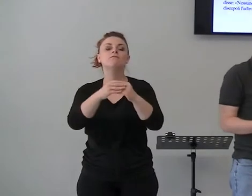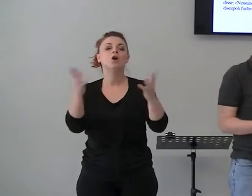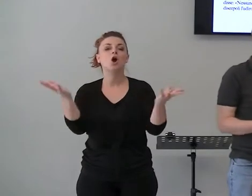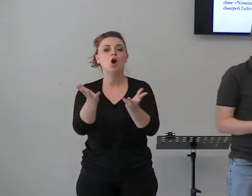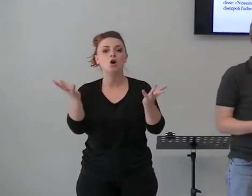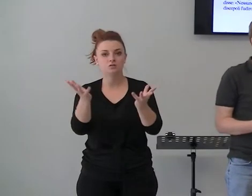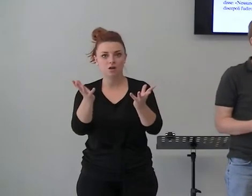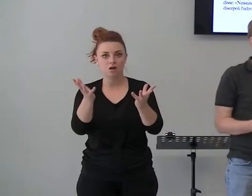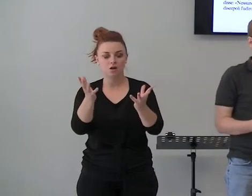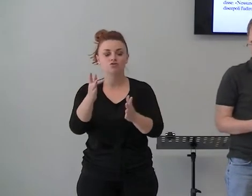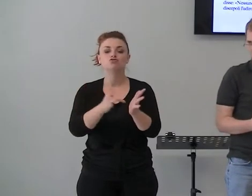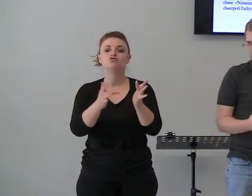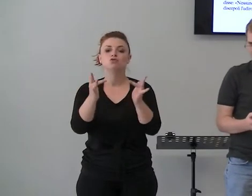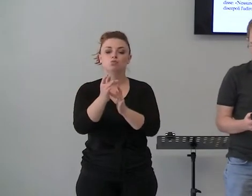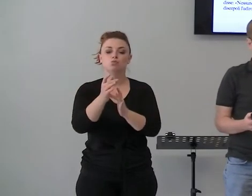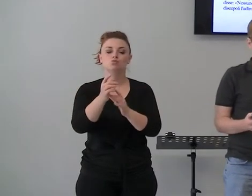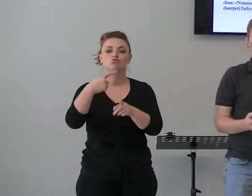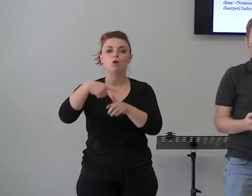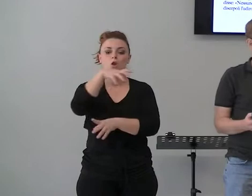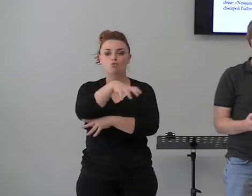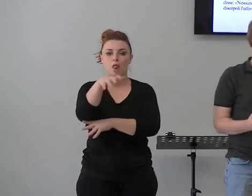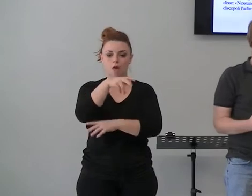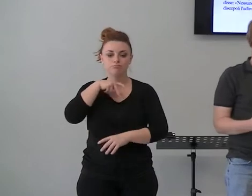volta? Cosa fa la gente?